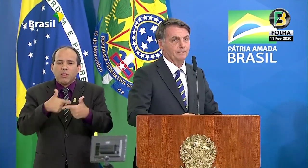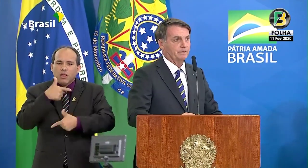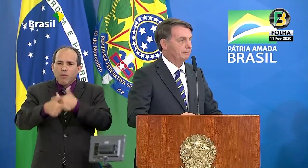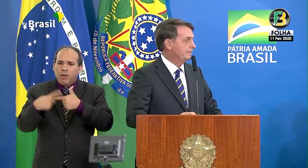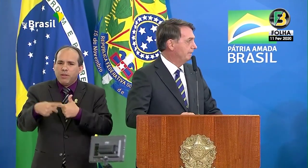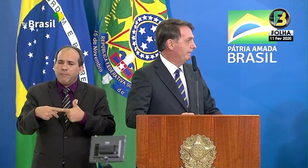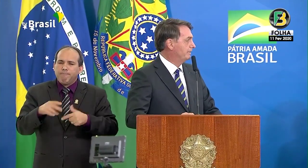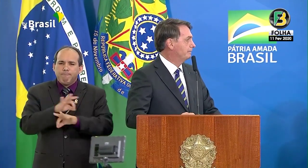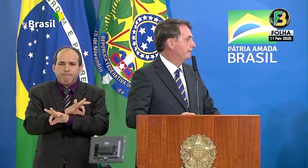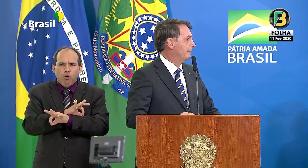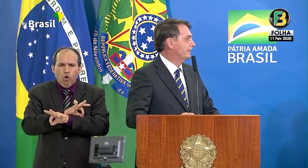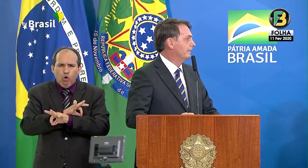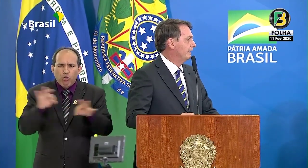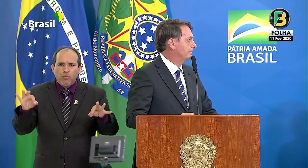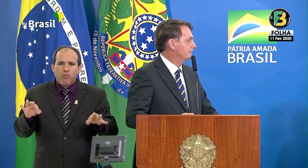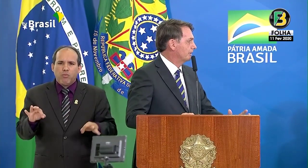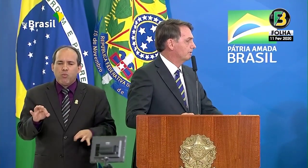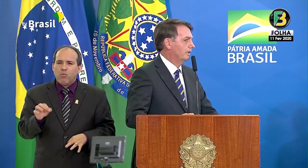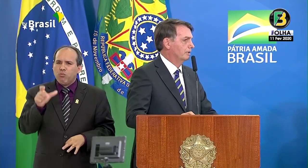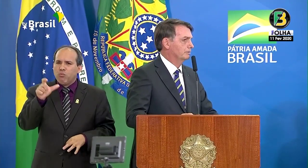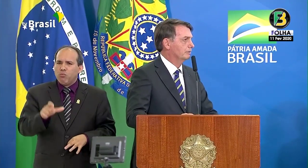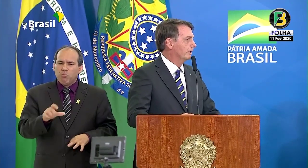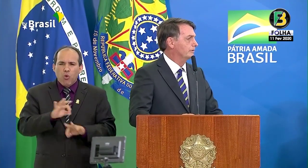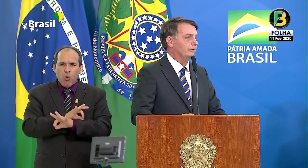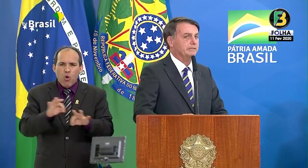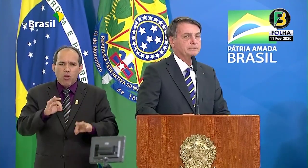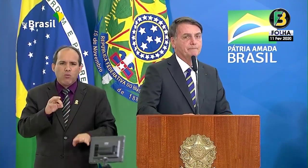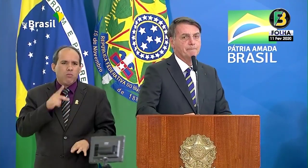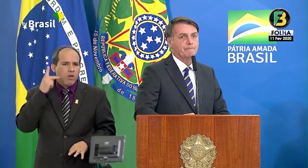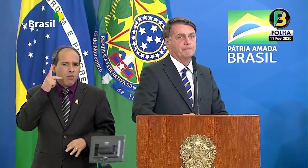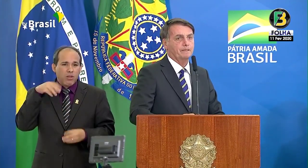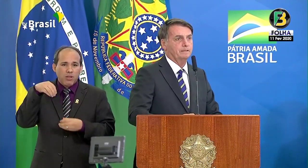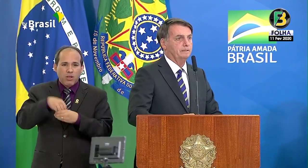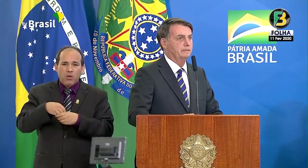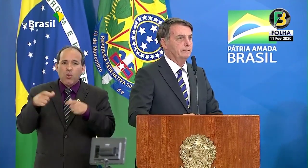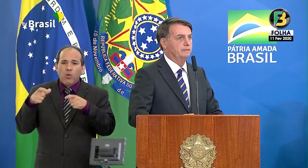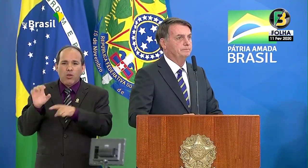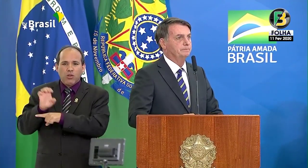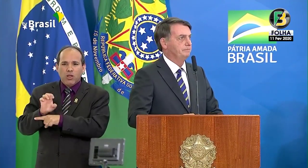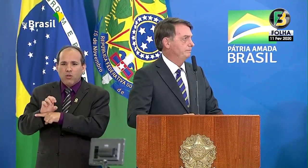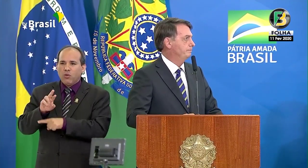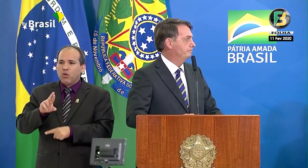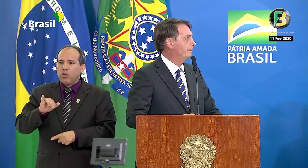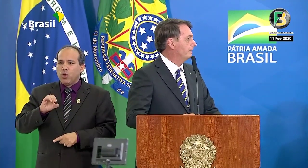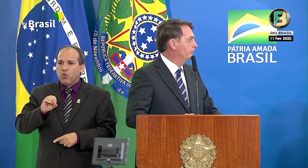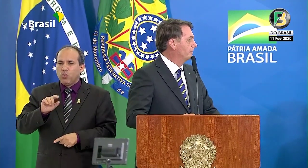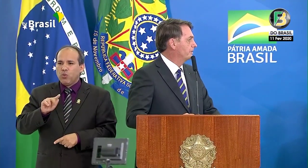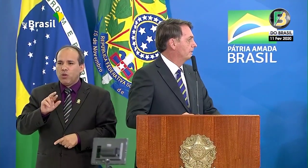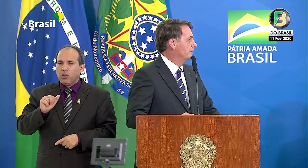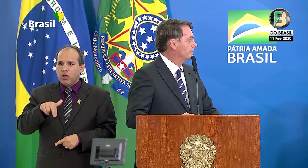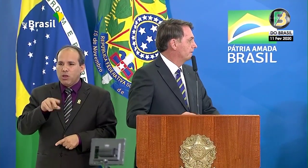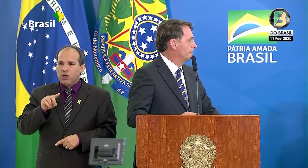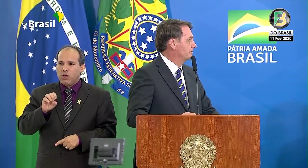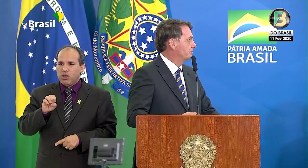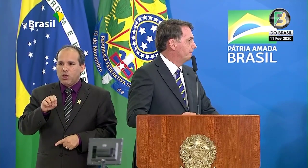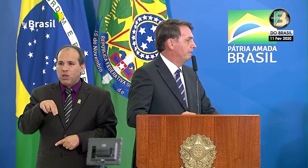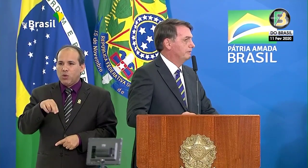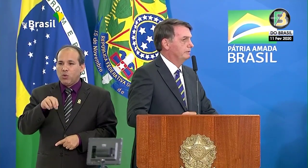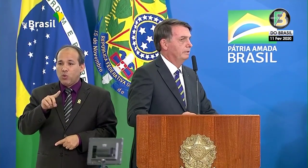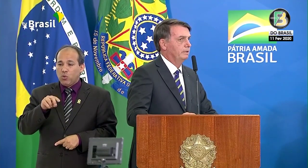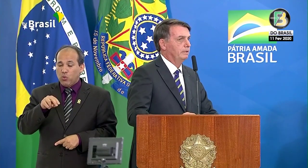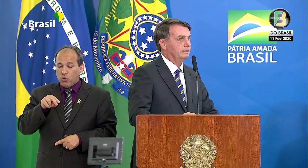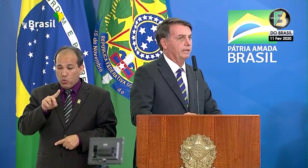trabalhar. Um excelente parlamentar do nosso querido Rio Grande do Norte, que, para muitos, serviu